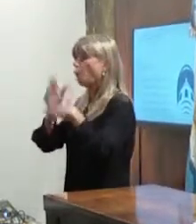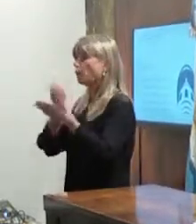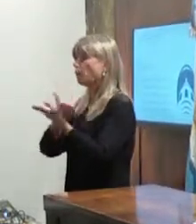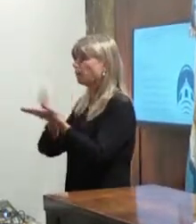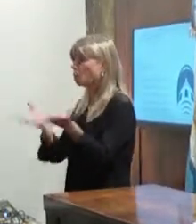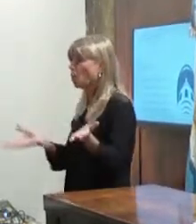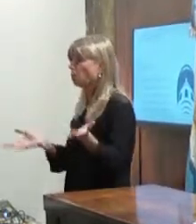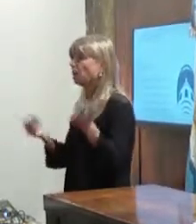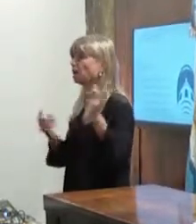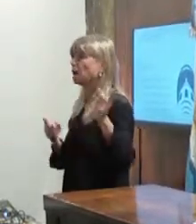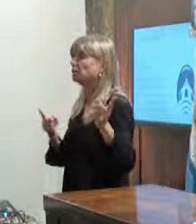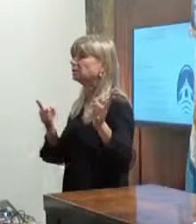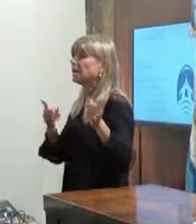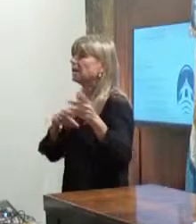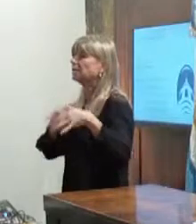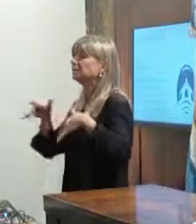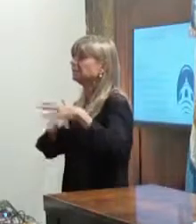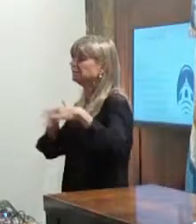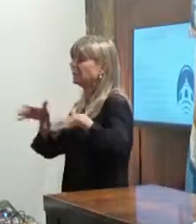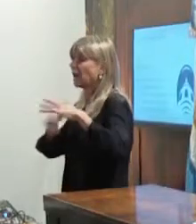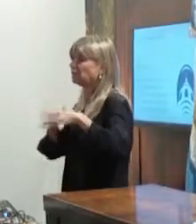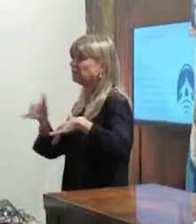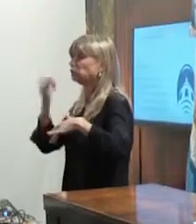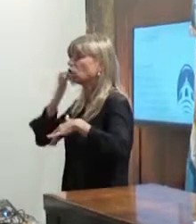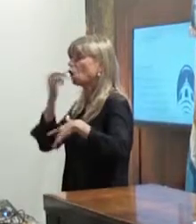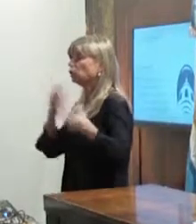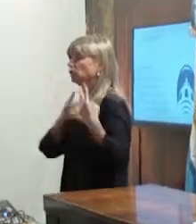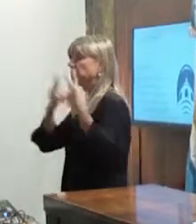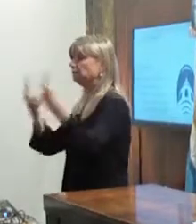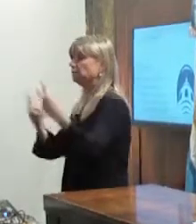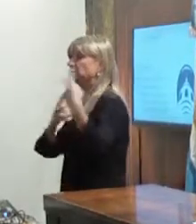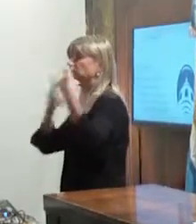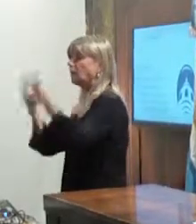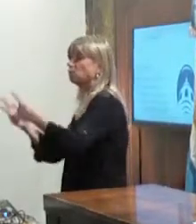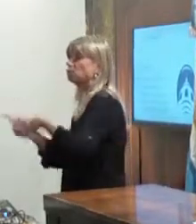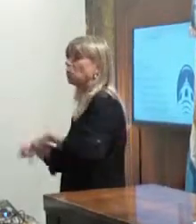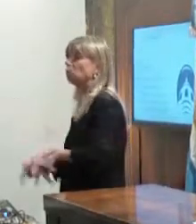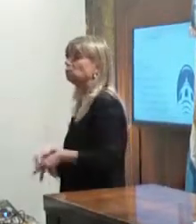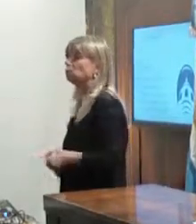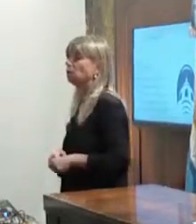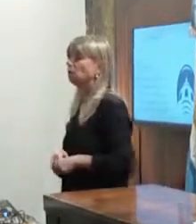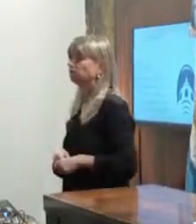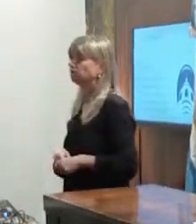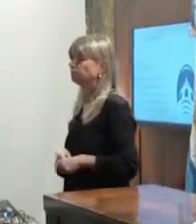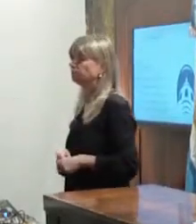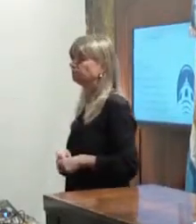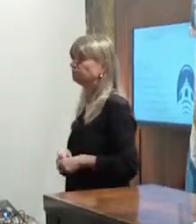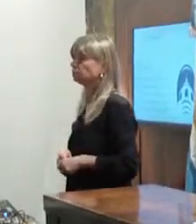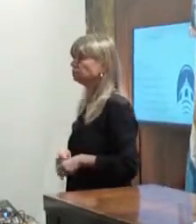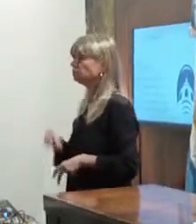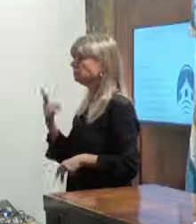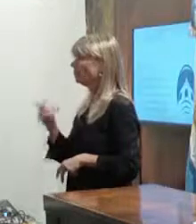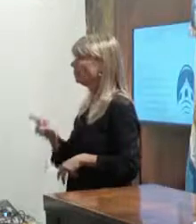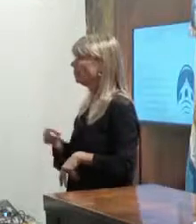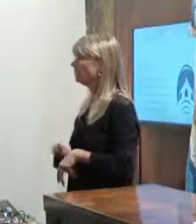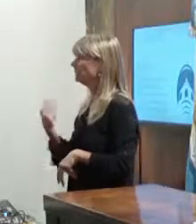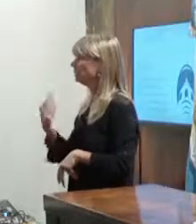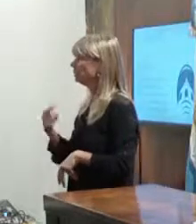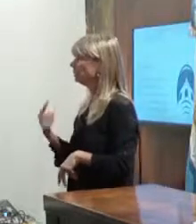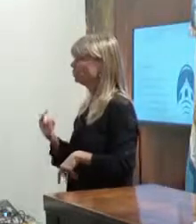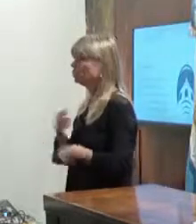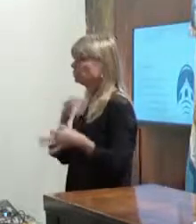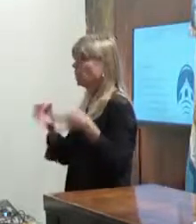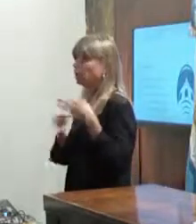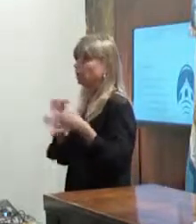también la Comisión de Tránsito y Transporte, así que no sé, nos quedan unos 20 minutos para